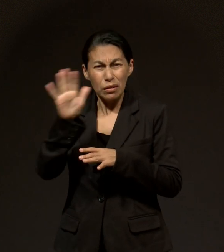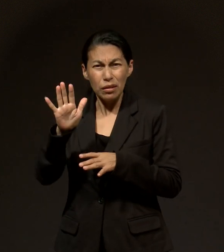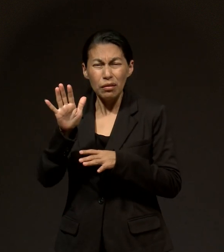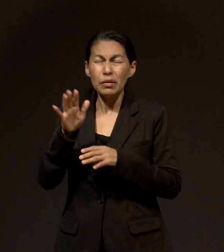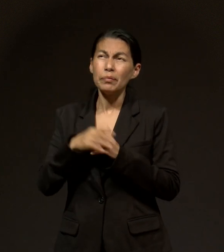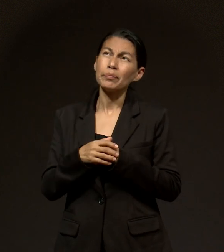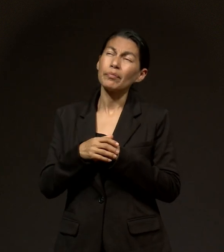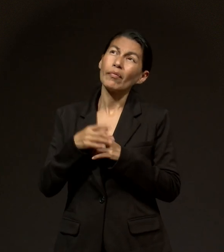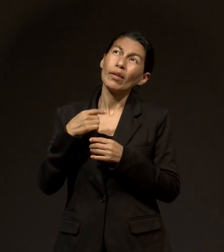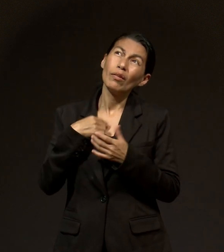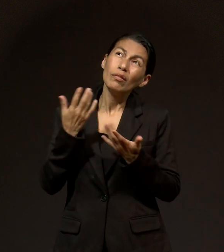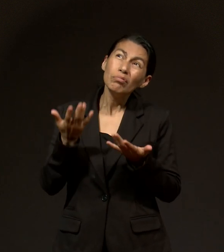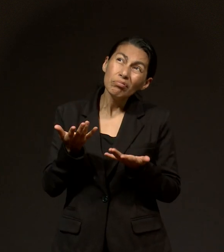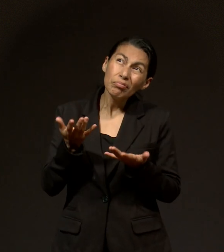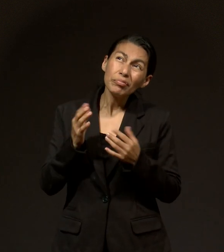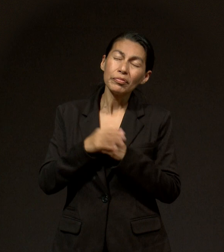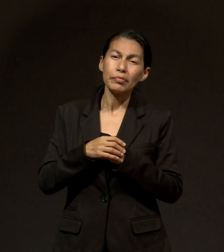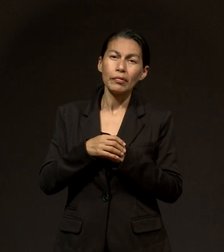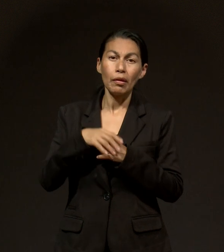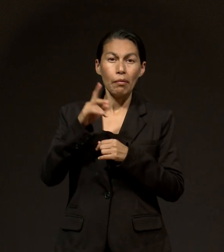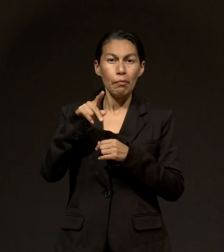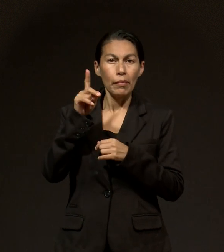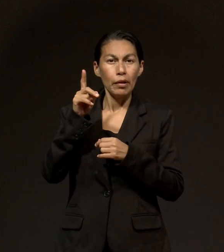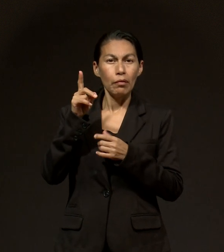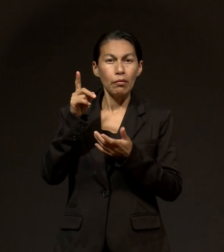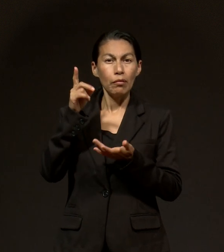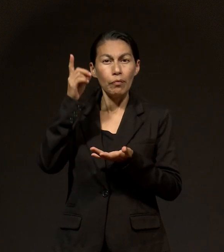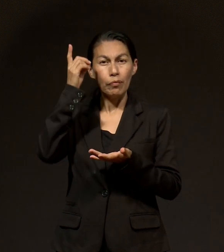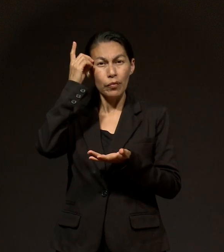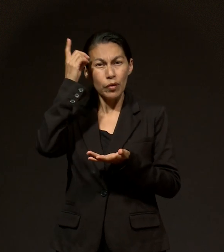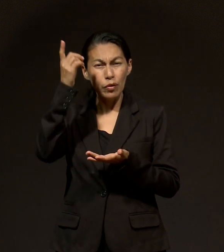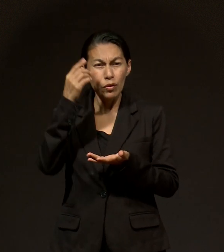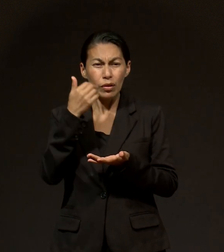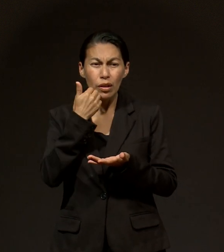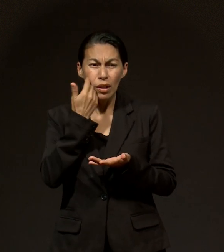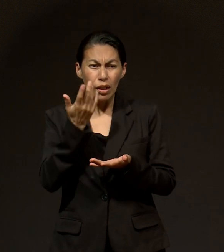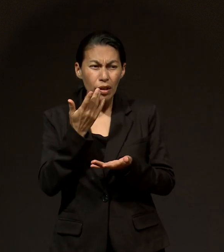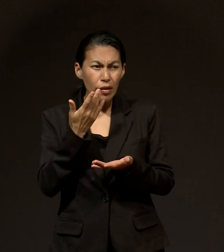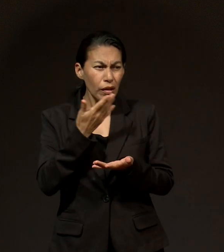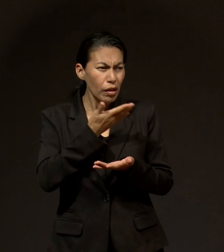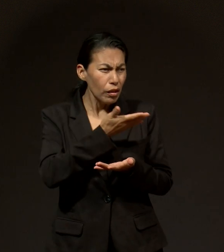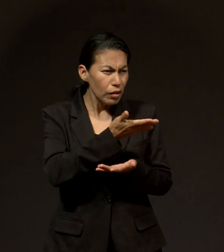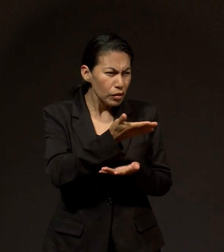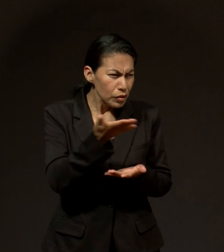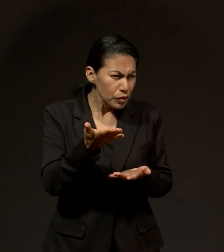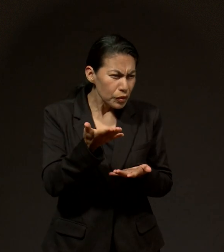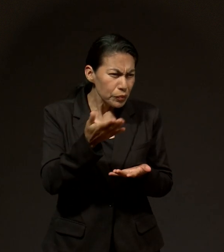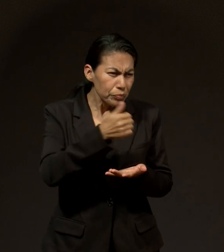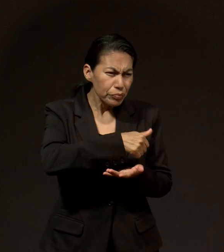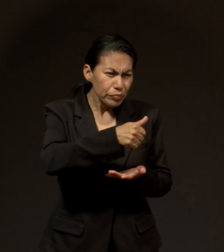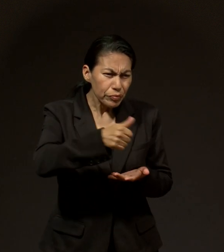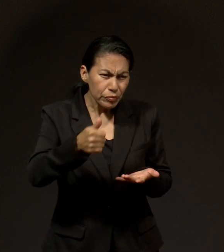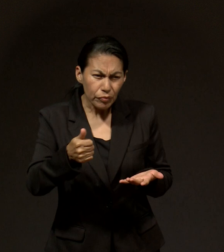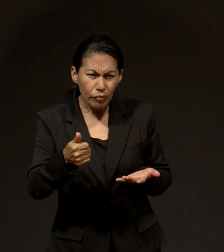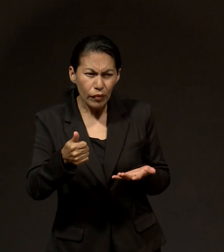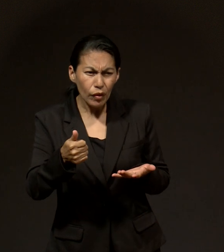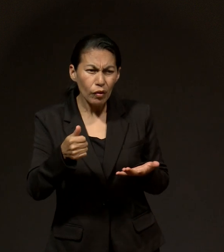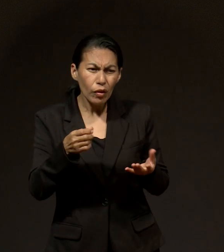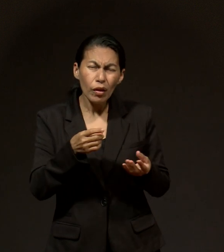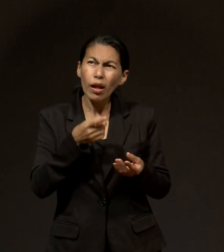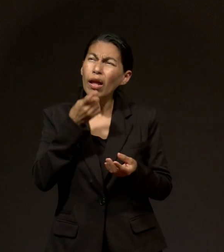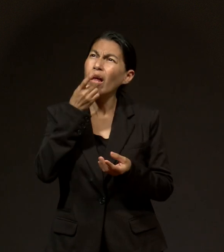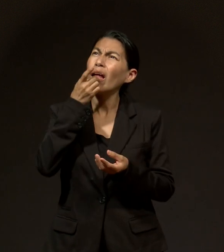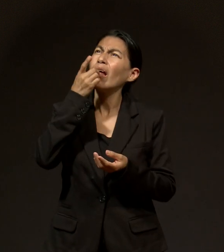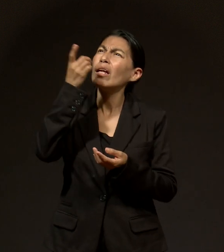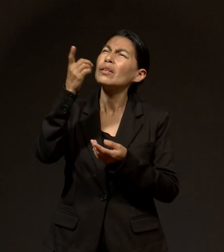gracia quiere concedernos más allá de lo que pedimos o entendemos, por el poder que actúa a